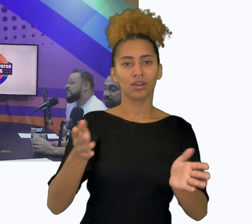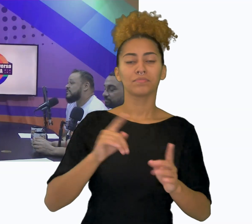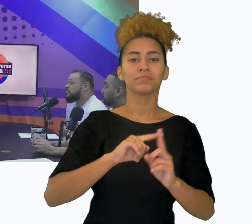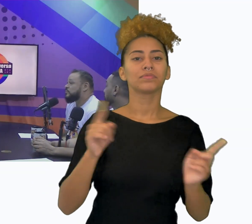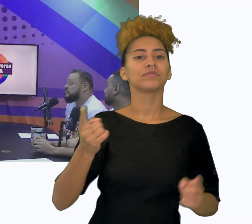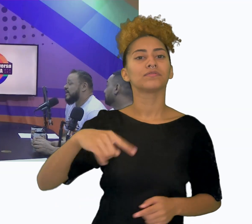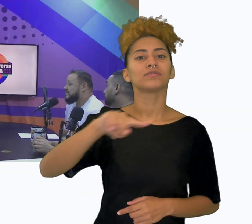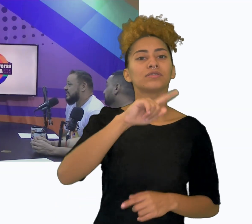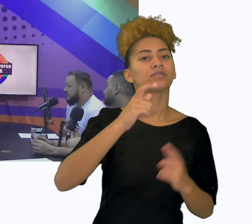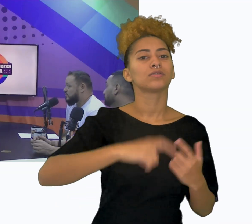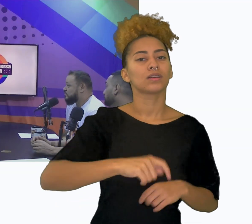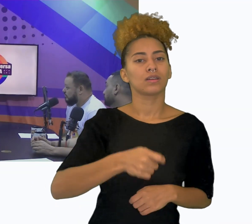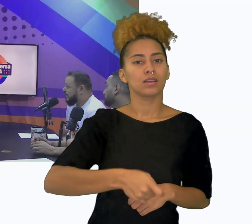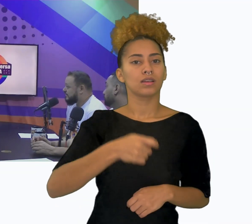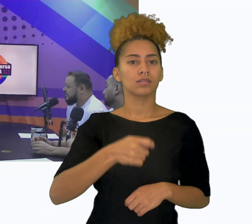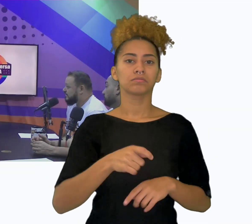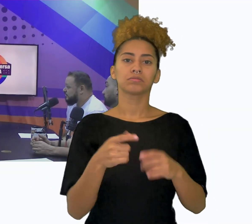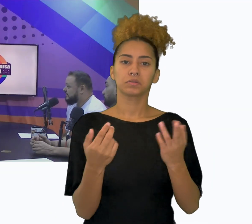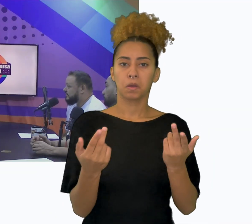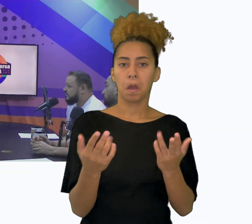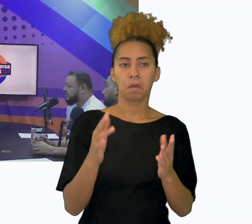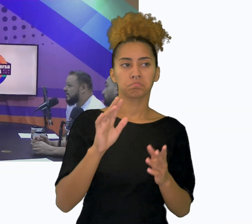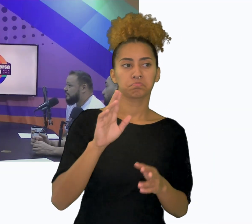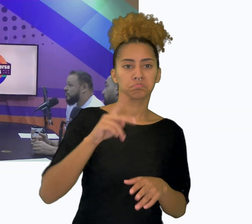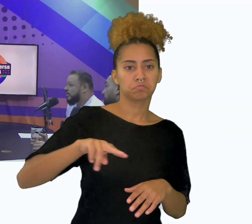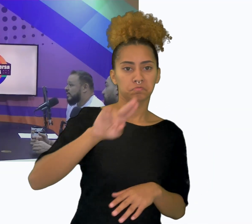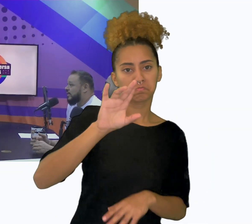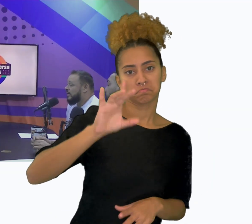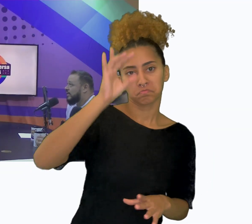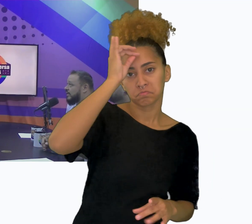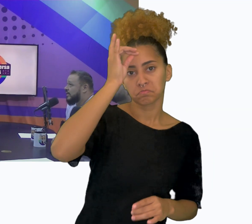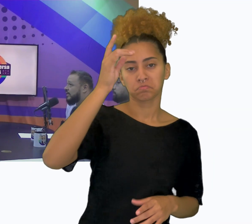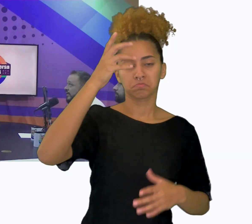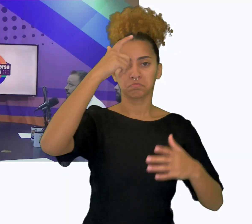Mas vocês iam pros lugares héteros montadas, né? Também assim. Porque